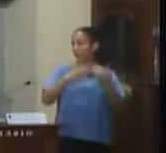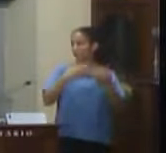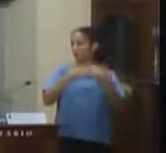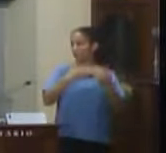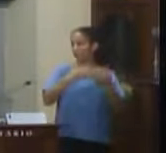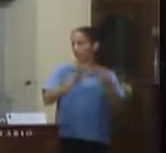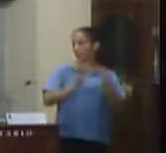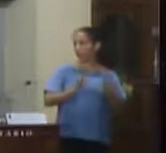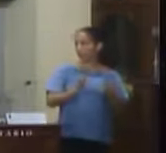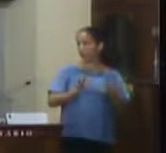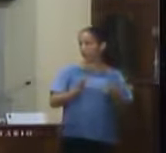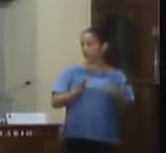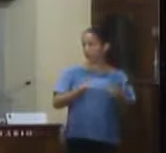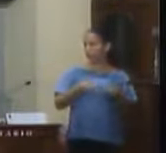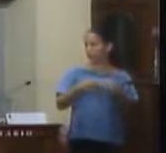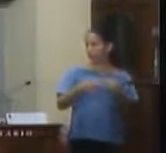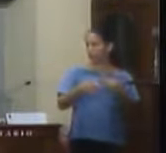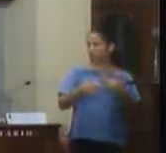forma,